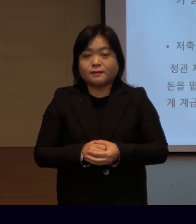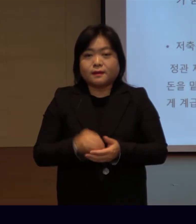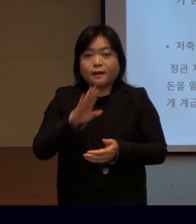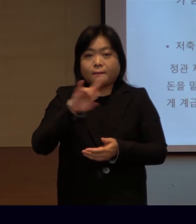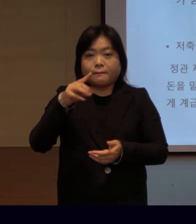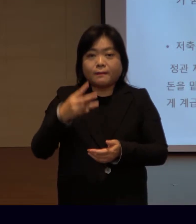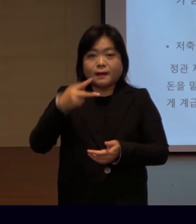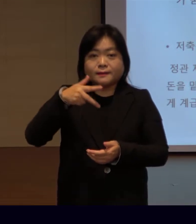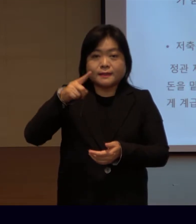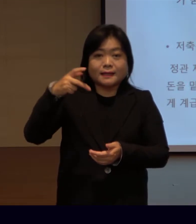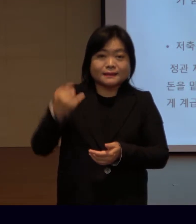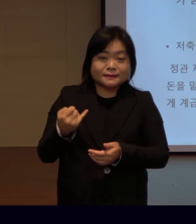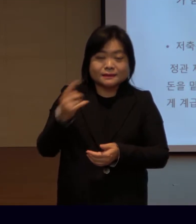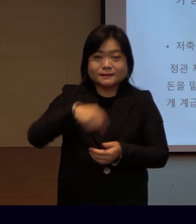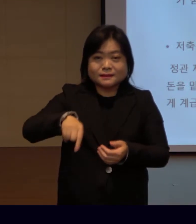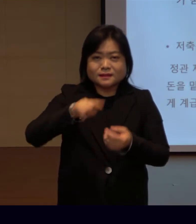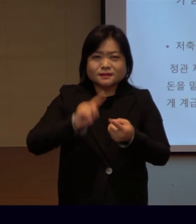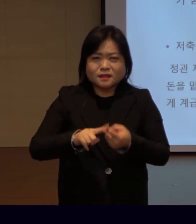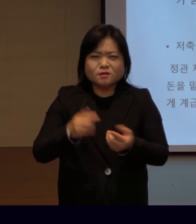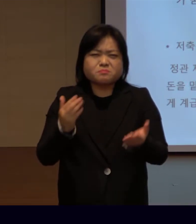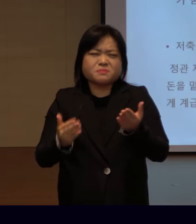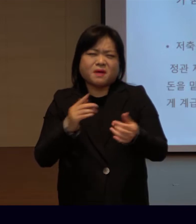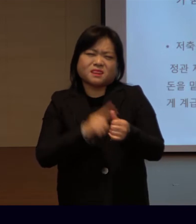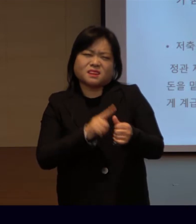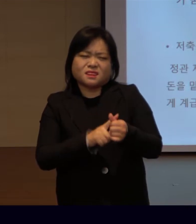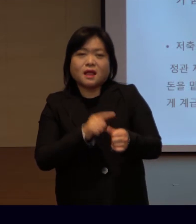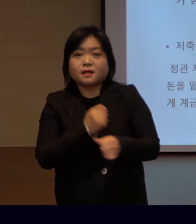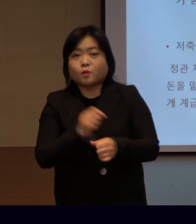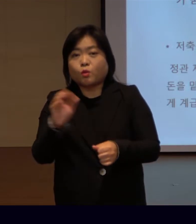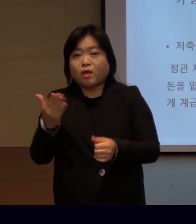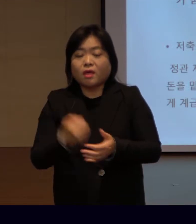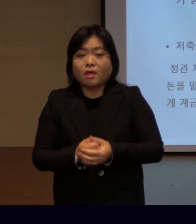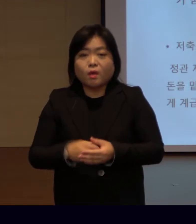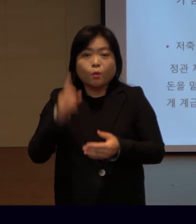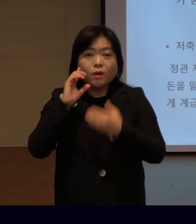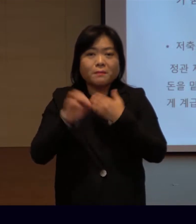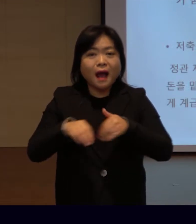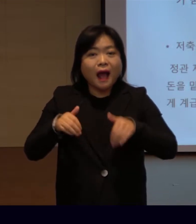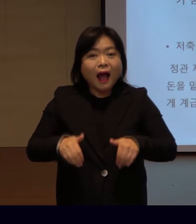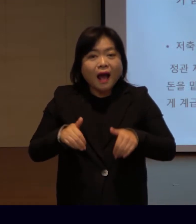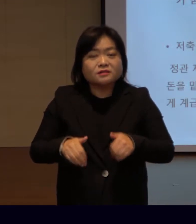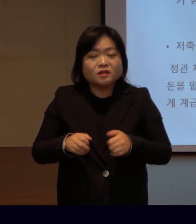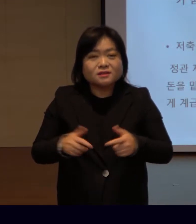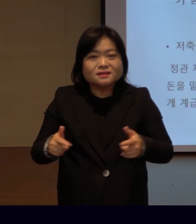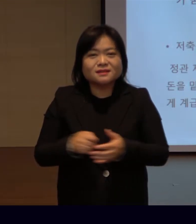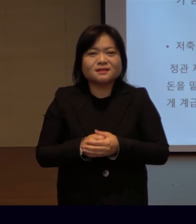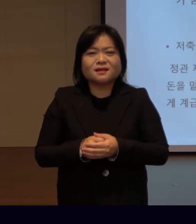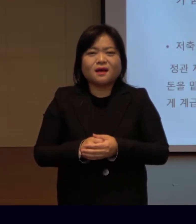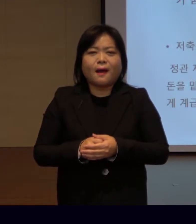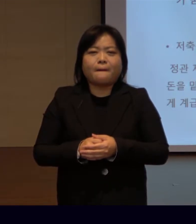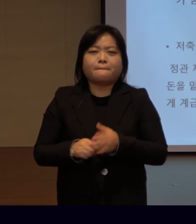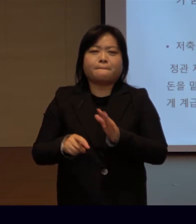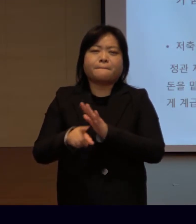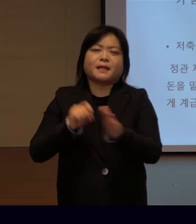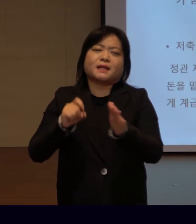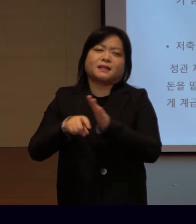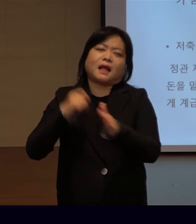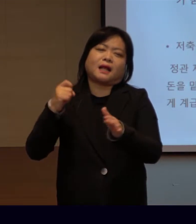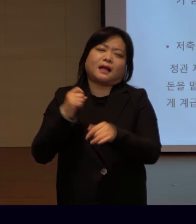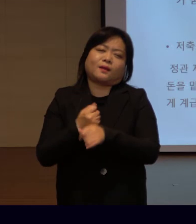발자크는 이제 이거에 대해서 이제 비판적으로 얘기를 해요. 왜냐하면 하녀들이 그래가지고 삥땅을 한다는